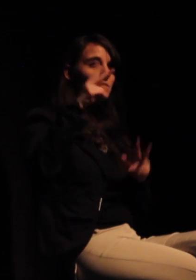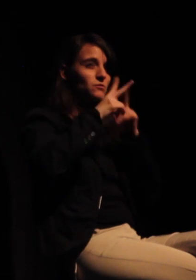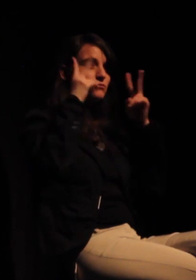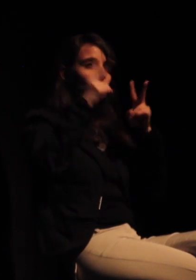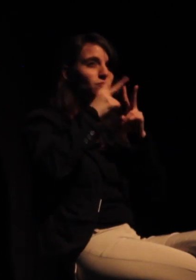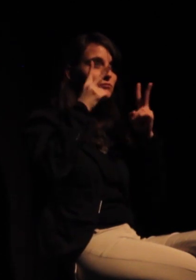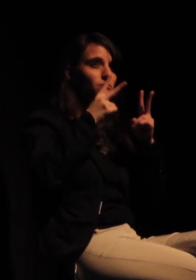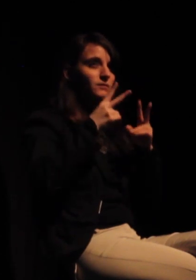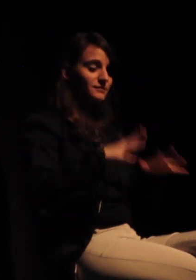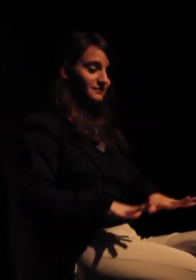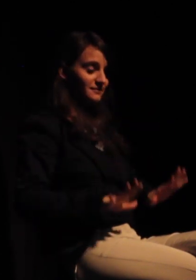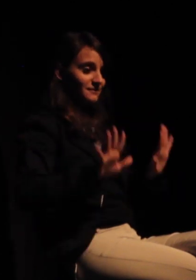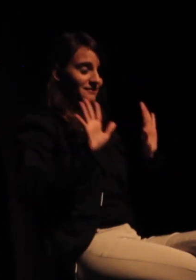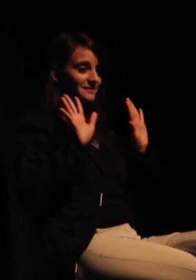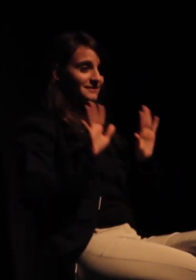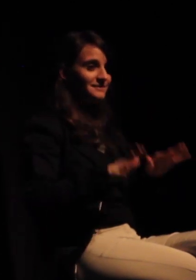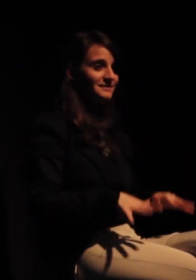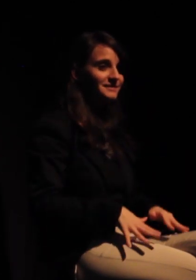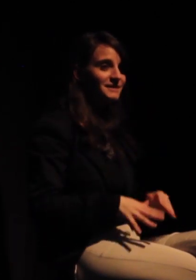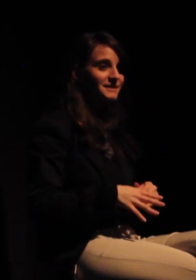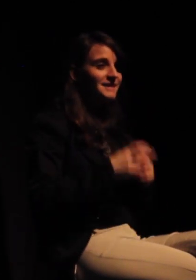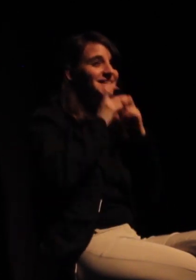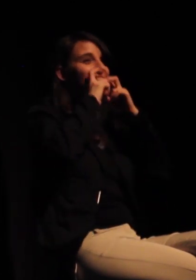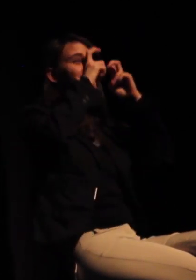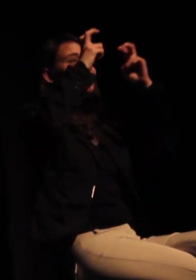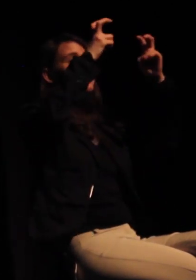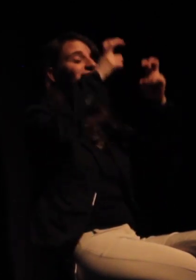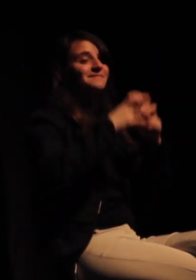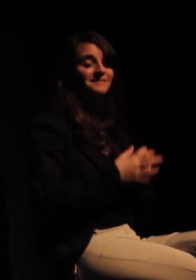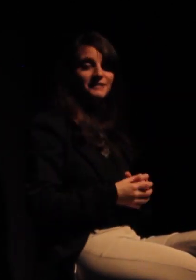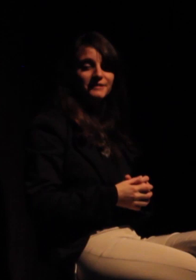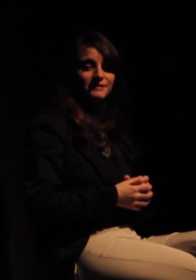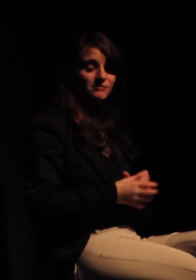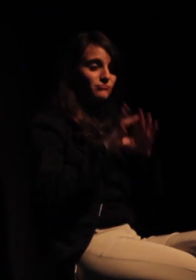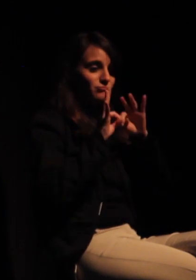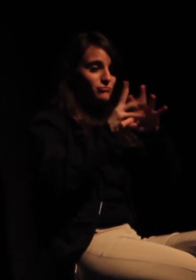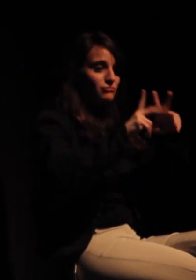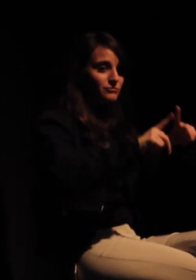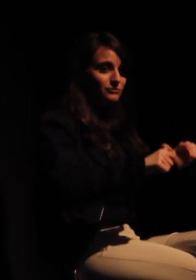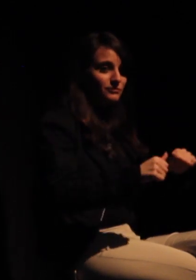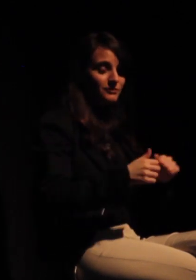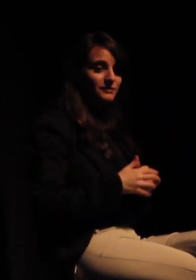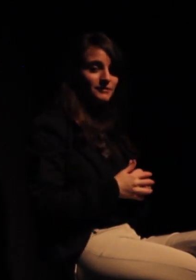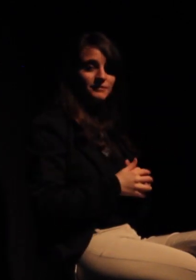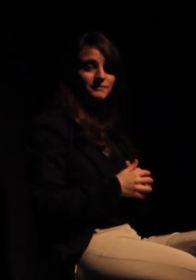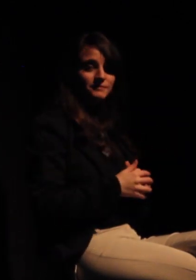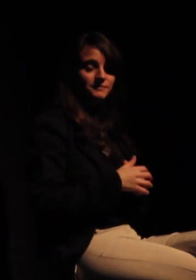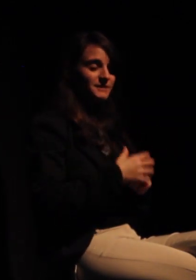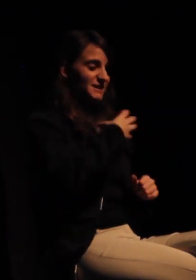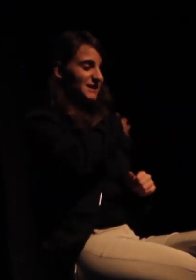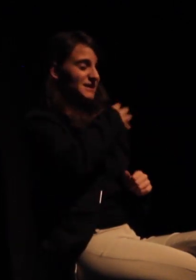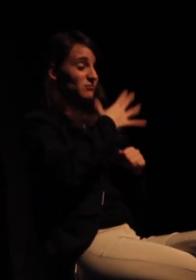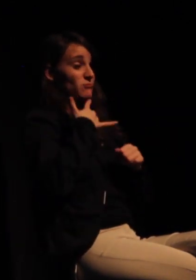e levanta uma saia, entende? É um grito, tudo isso. Então, você sente